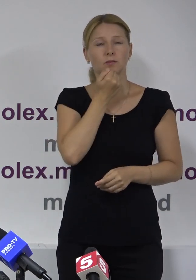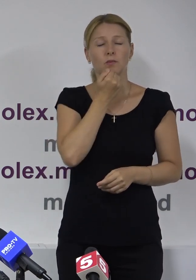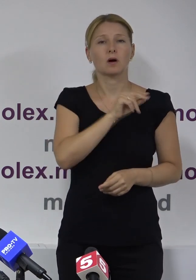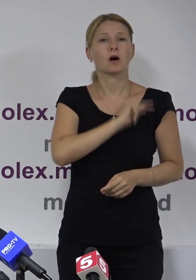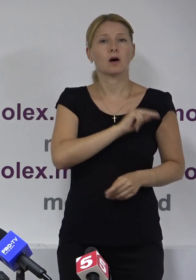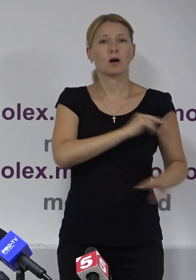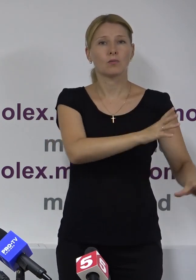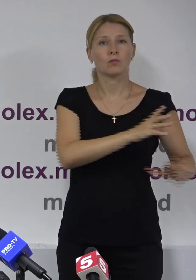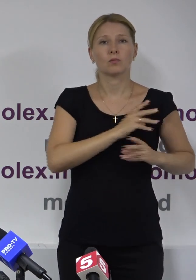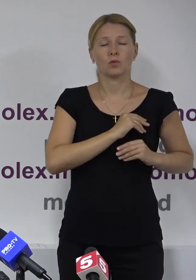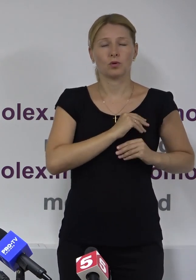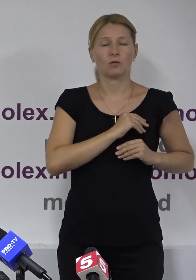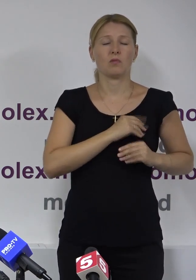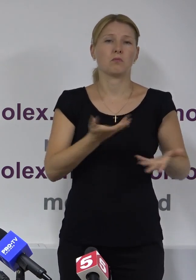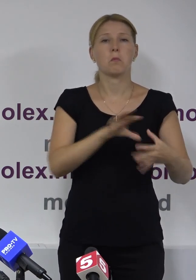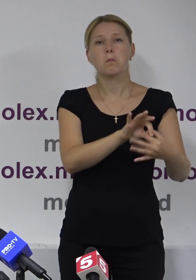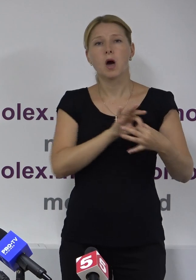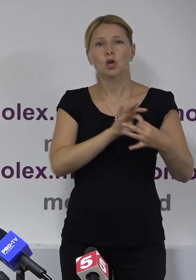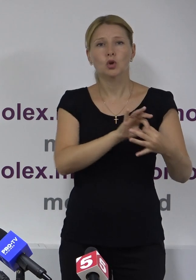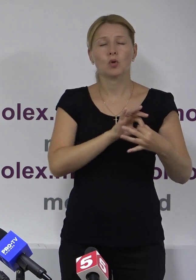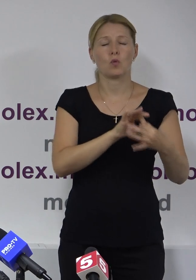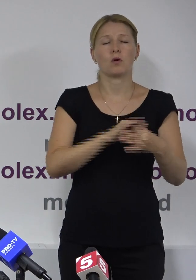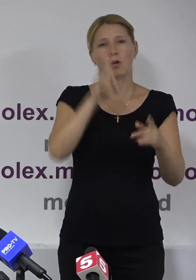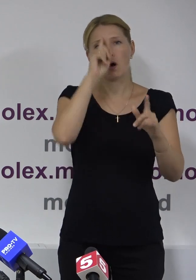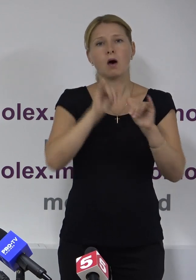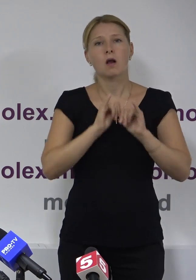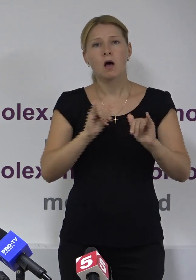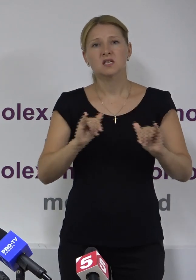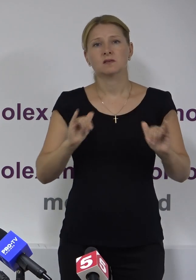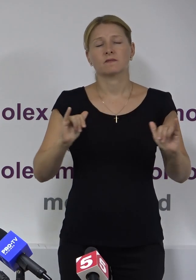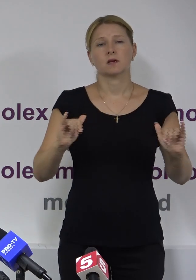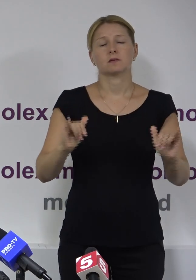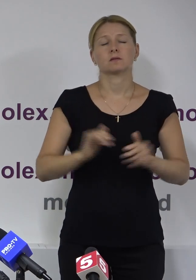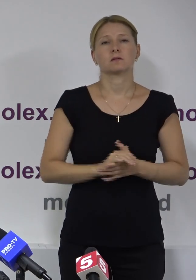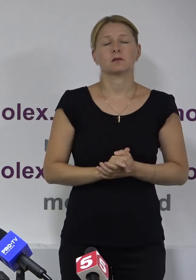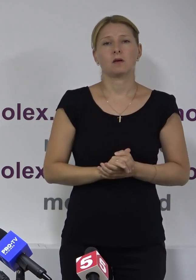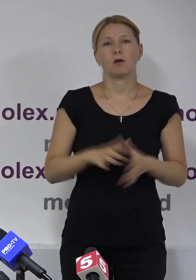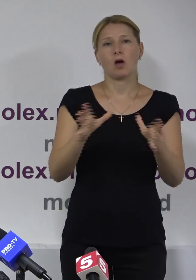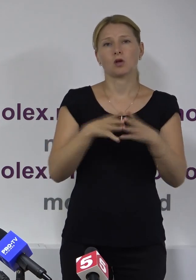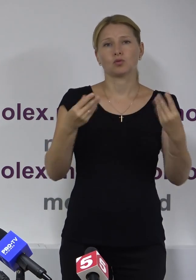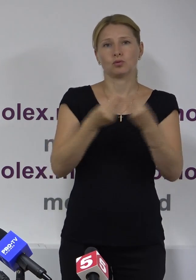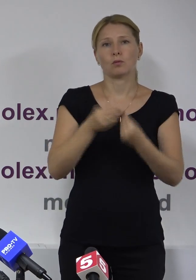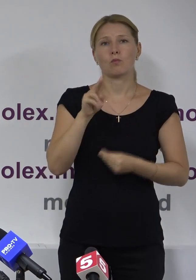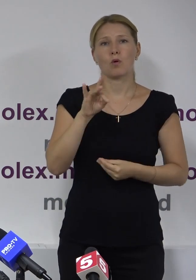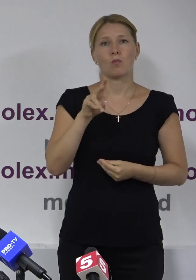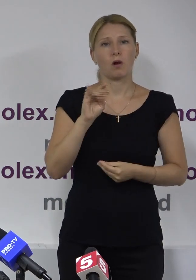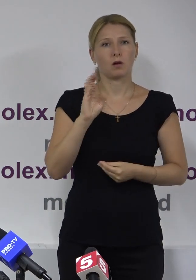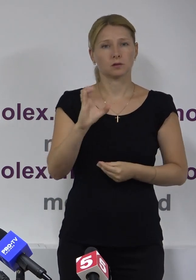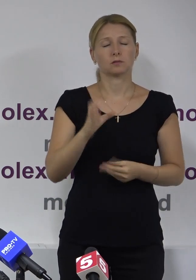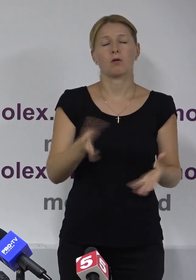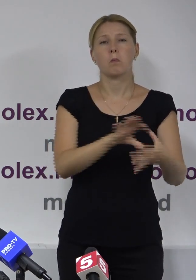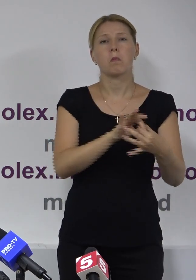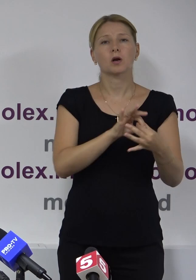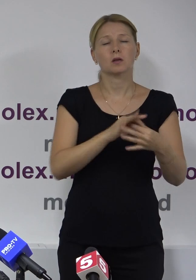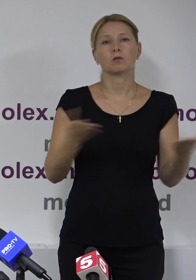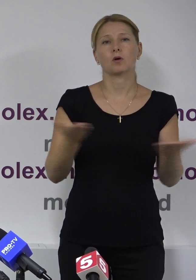colegilor, partenerilor, mai bine zis, de dezvoltare ai Asociației Promolex, partenerii care